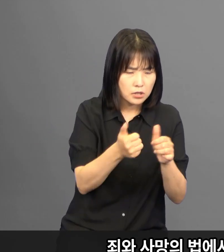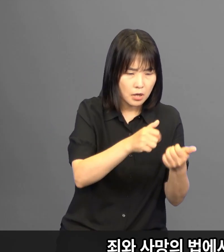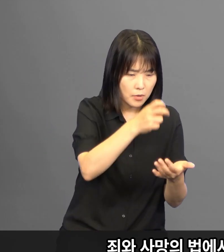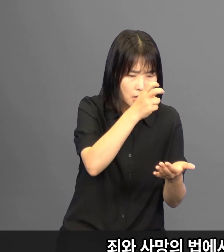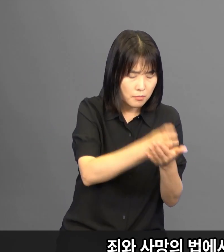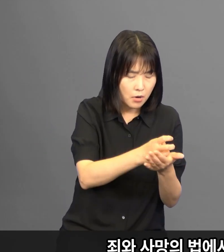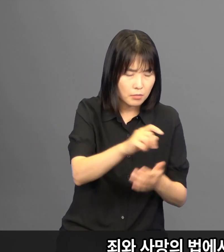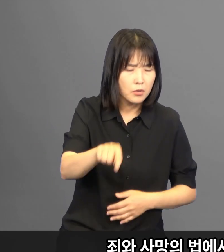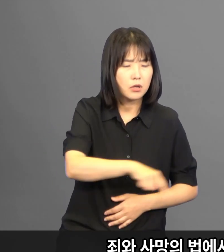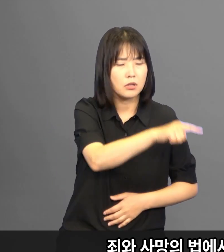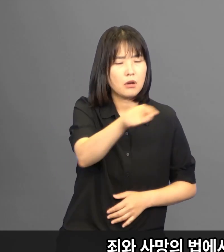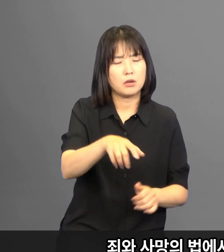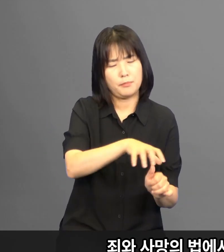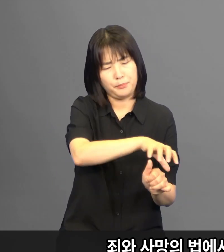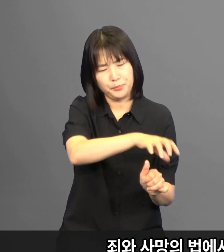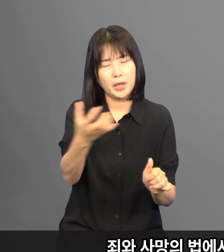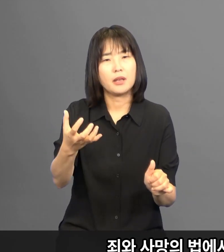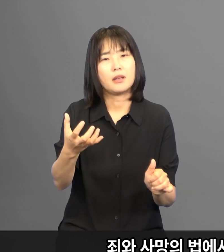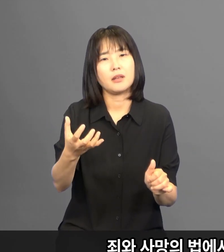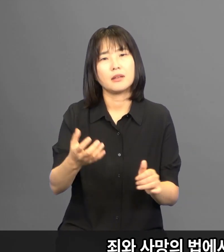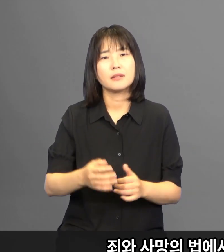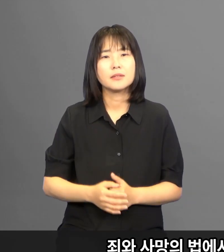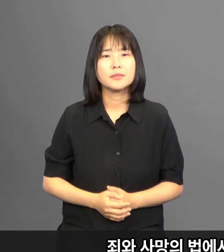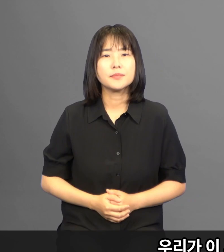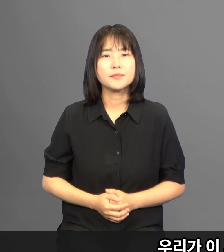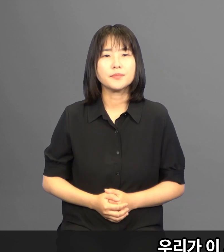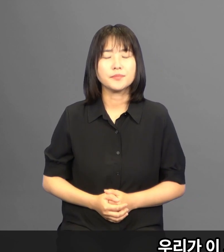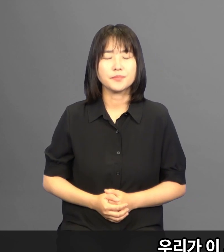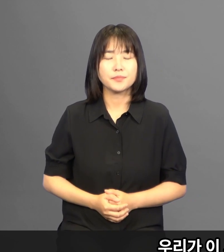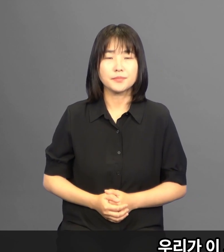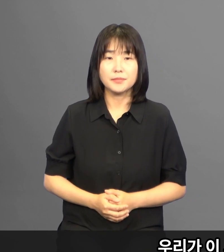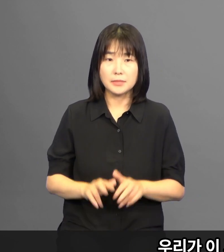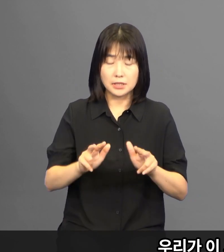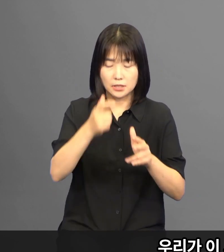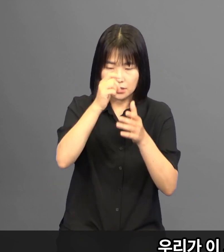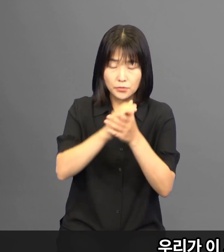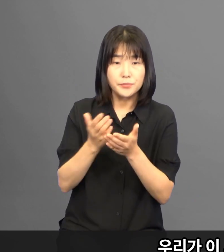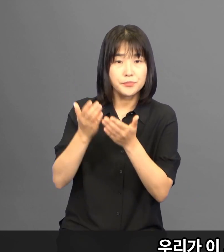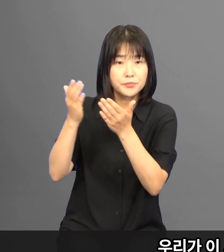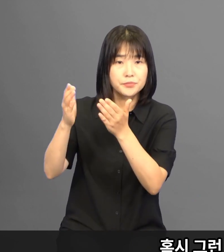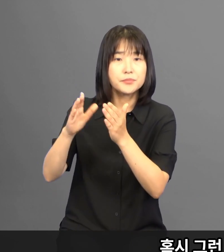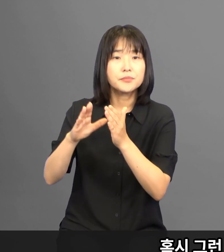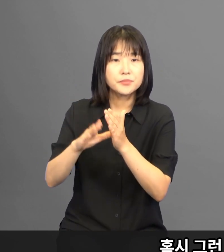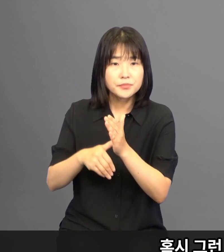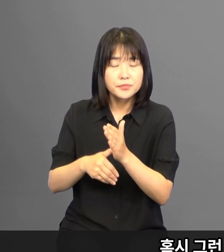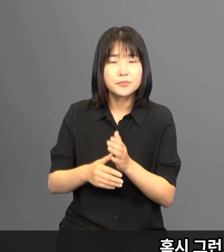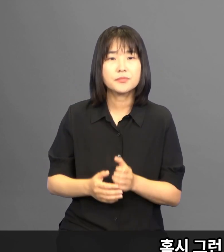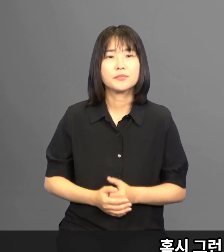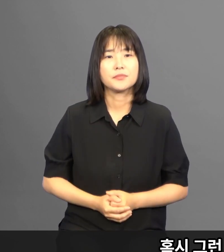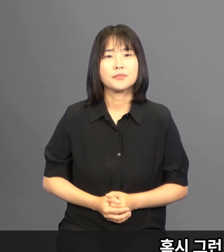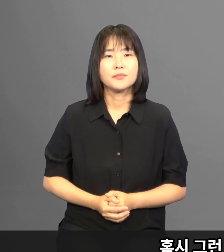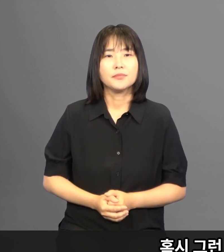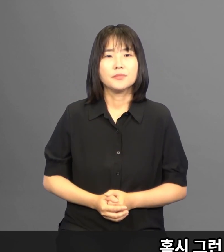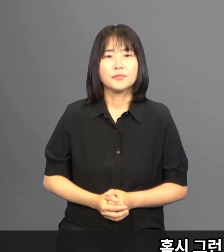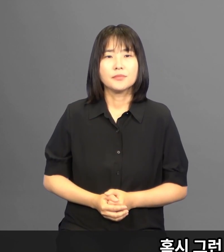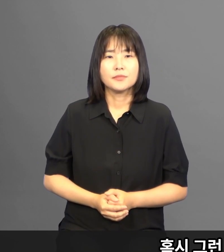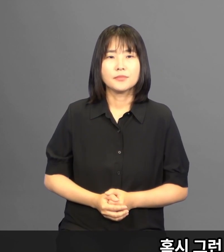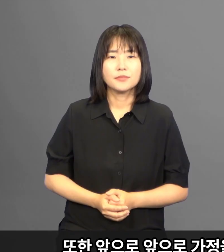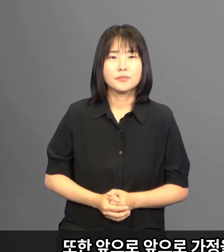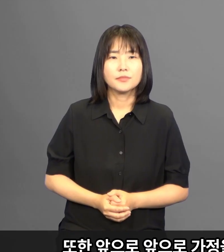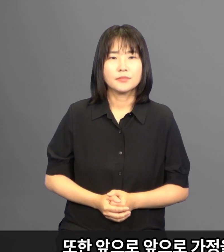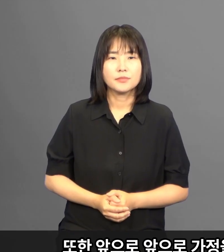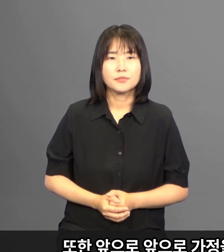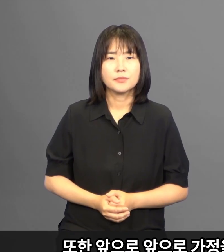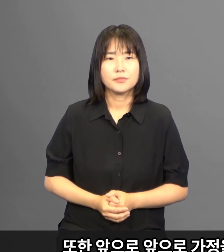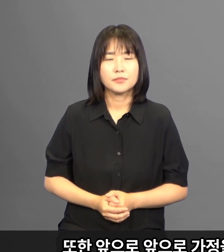너희를 해방하였습니다. 우리가 이 시간 기도할 때에 혹시 그런 문제로